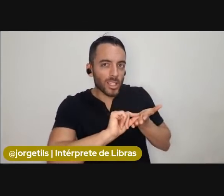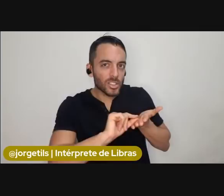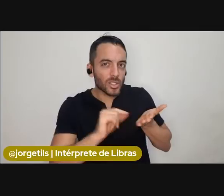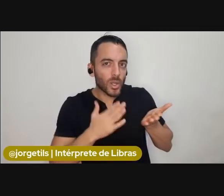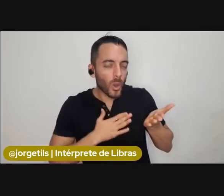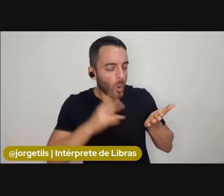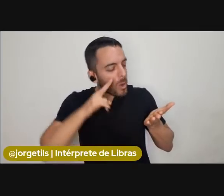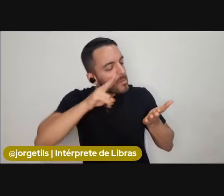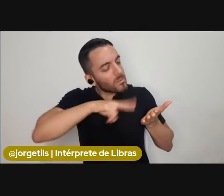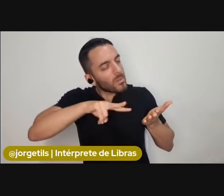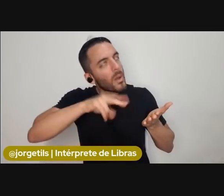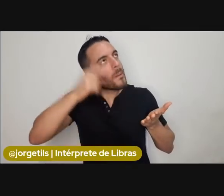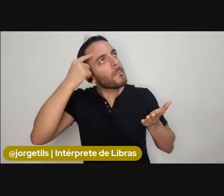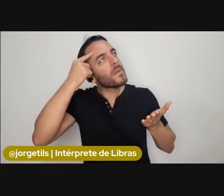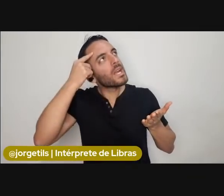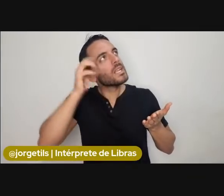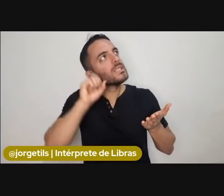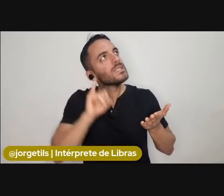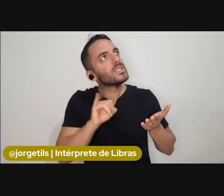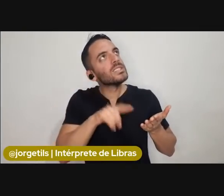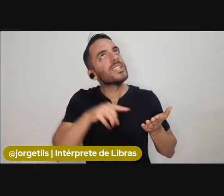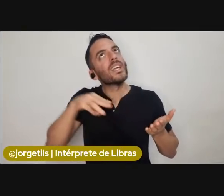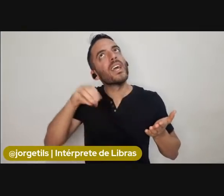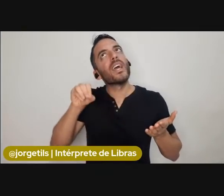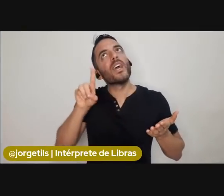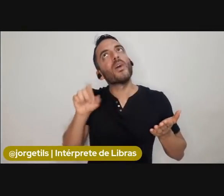a Sinfonia de Mozart, ou qual é a